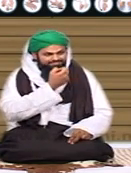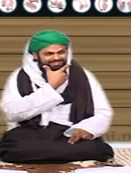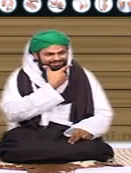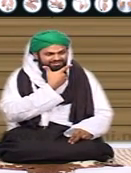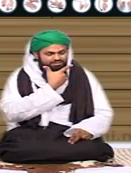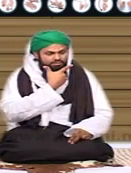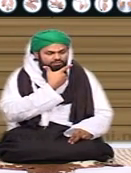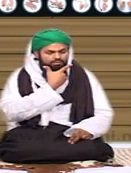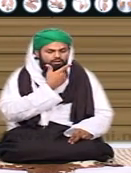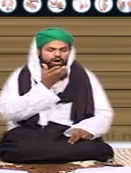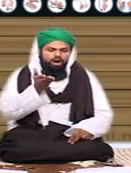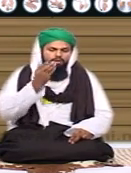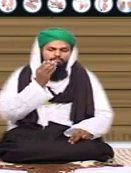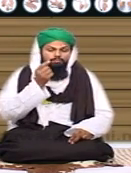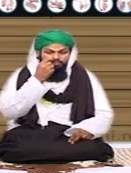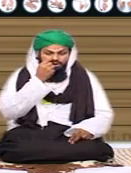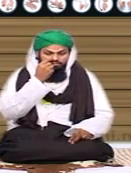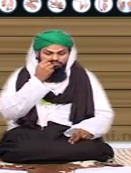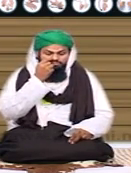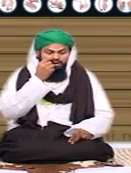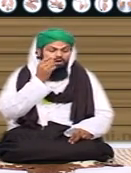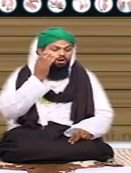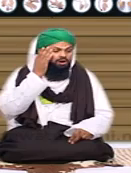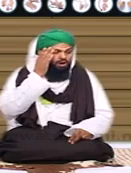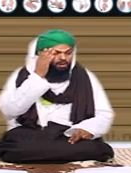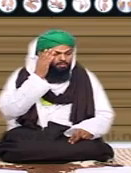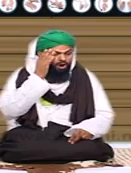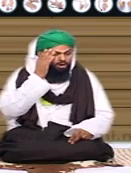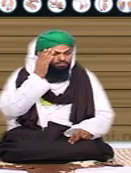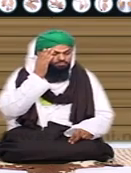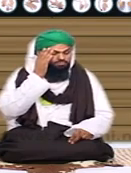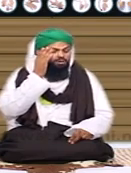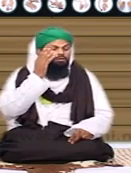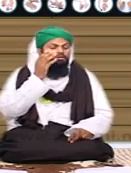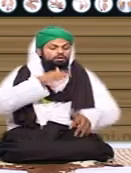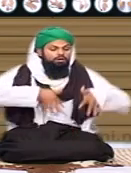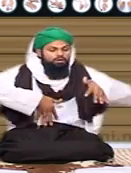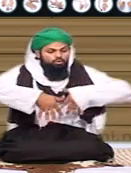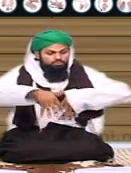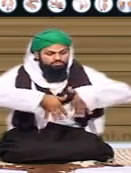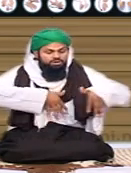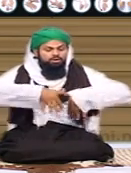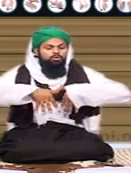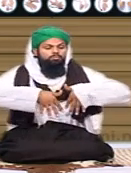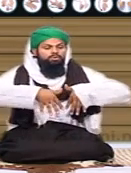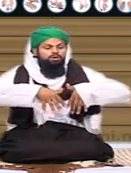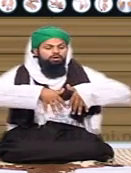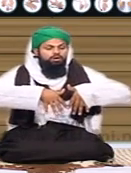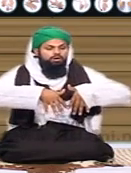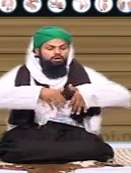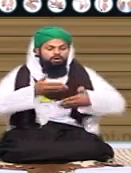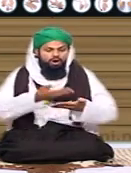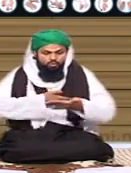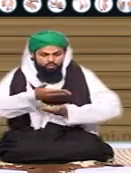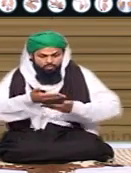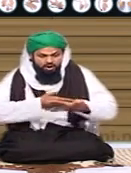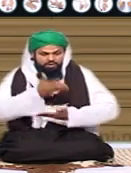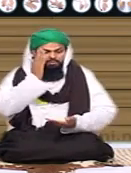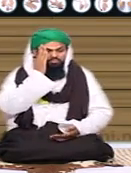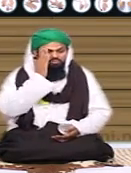نہیں ہے، جب یہ نماز کے اوقات میں گلیوں بازاروں میں پھرتا ہوا